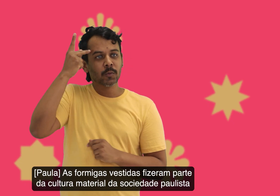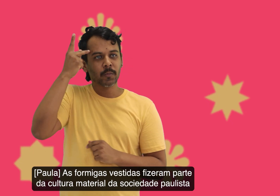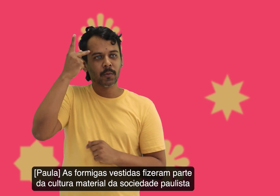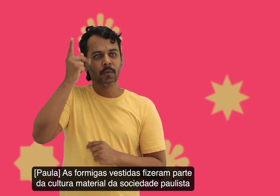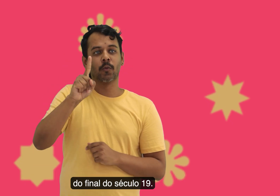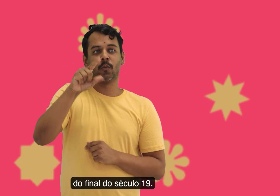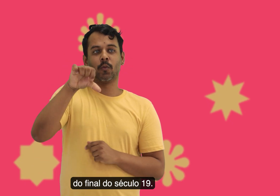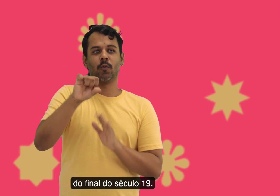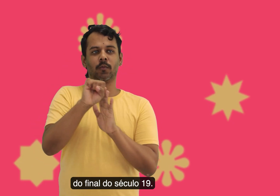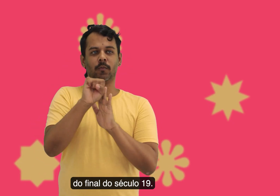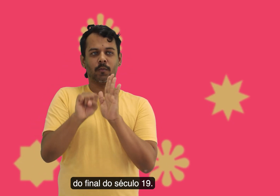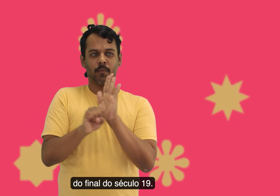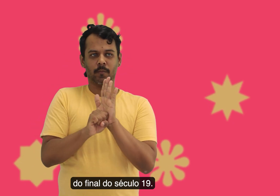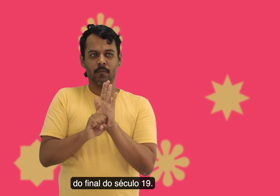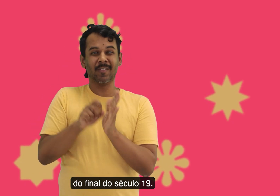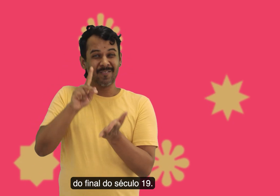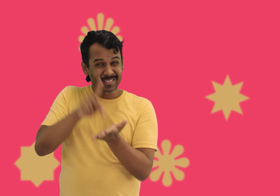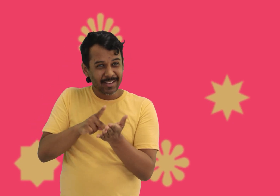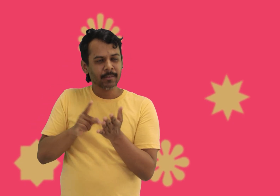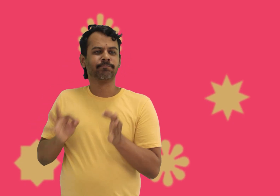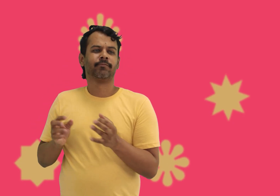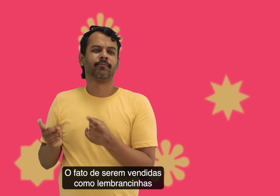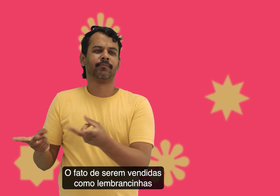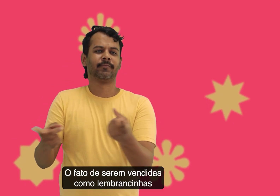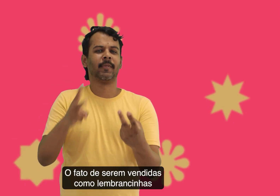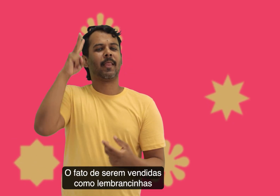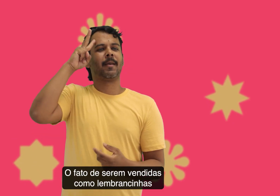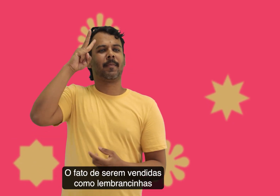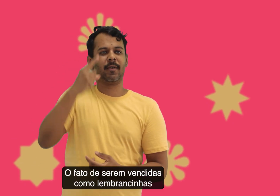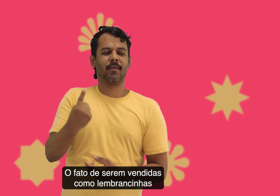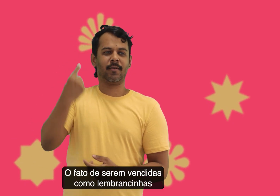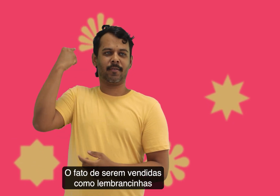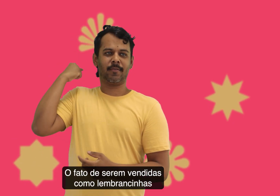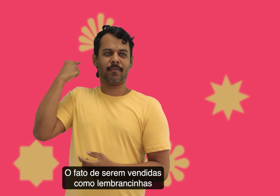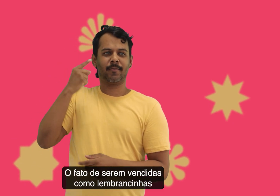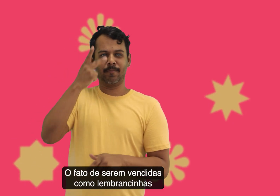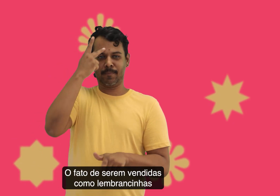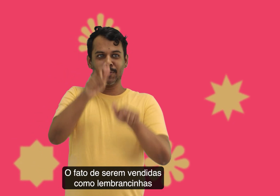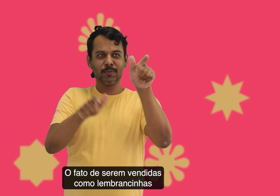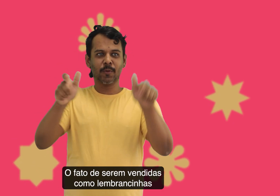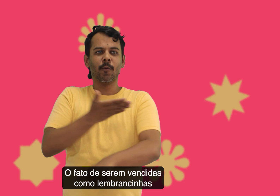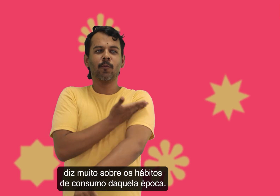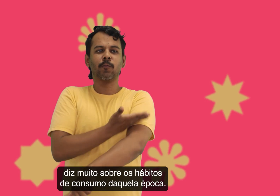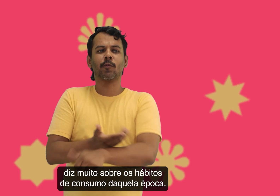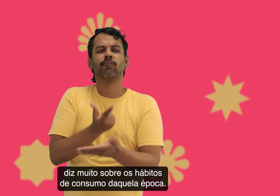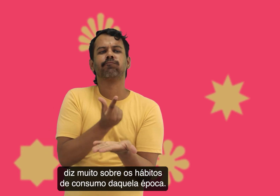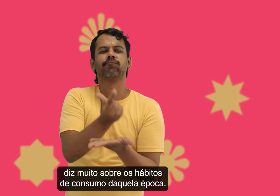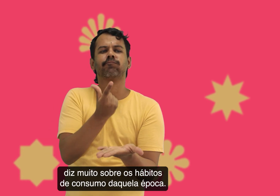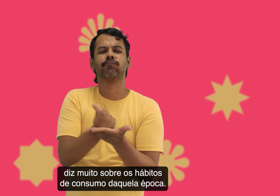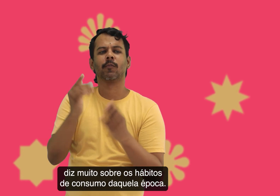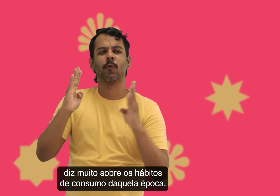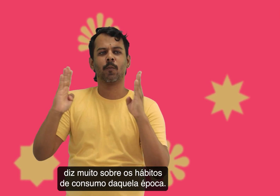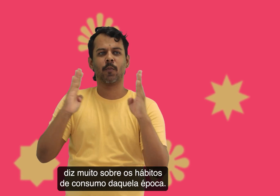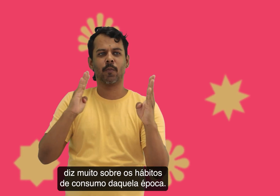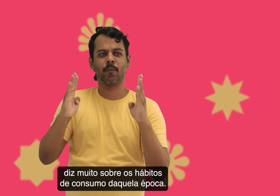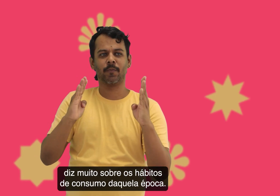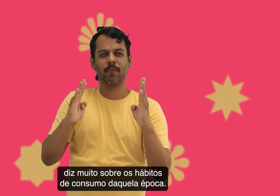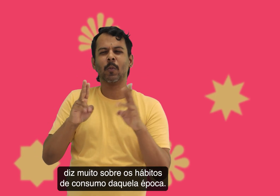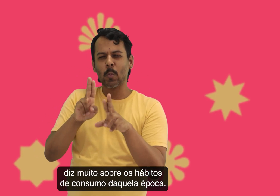sociedade paulista do final do século XIX. O fato de serem vendidas como lembrancinhas diz muito sobre os hábitos de